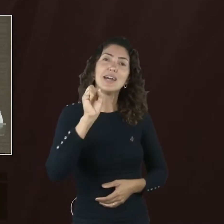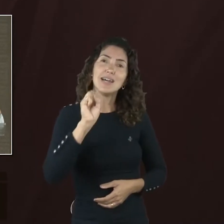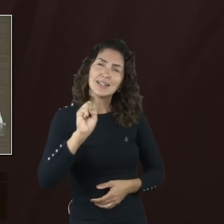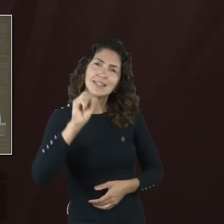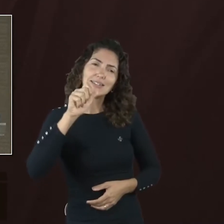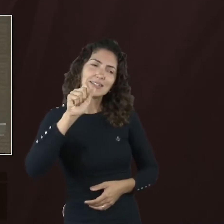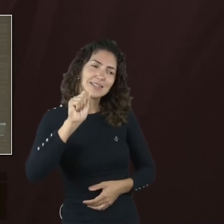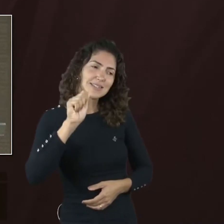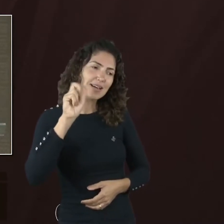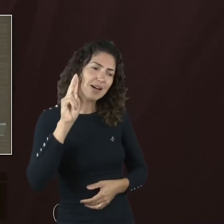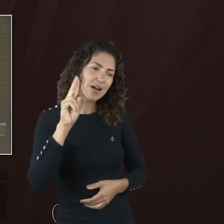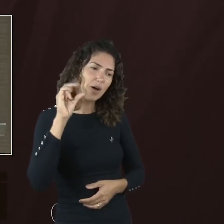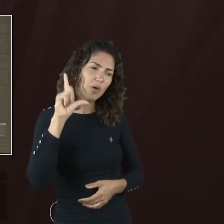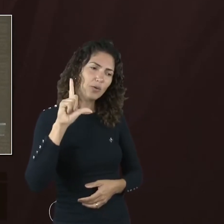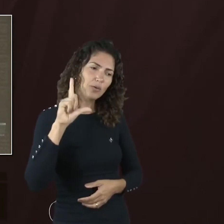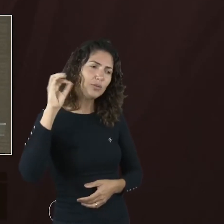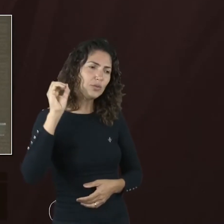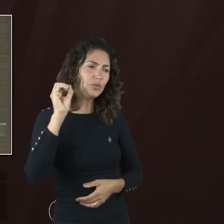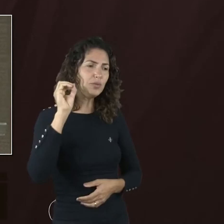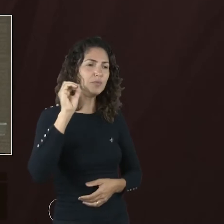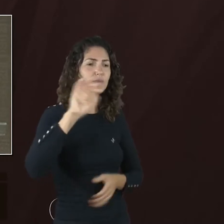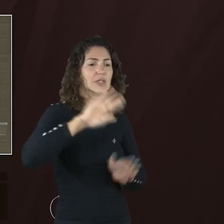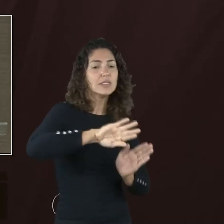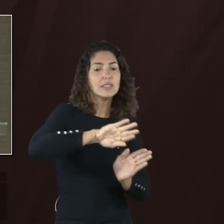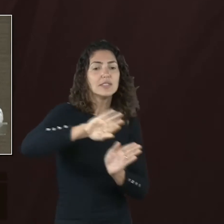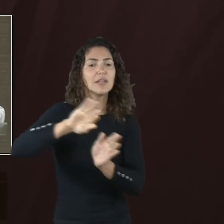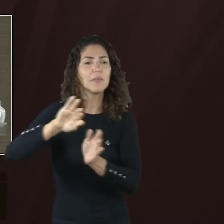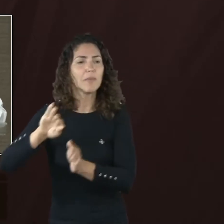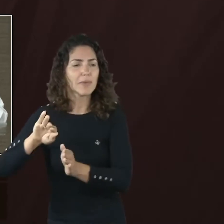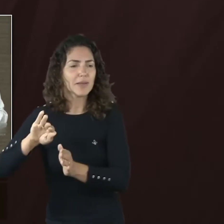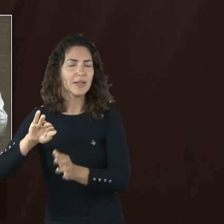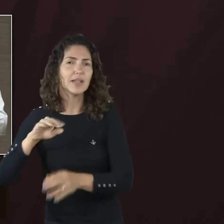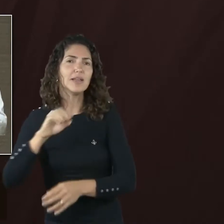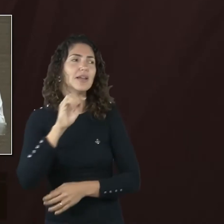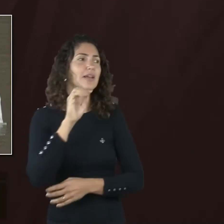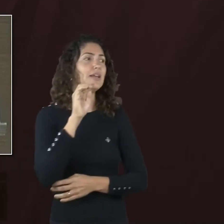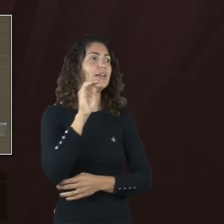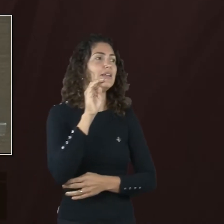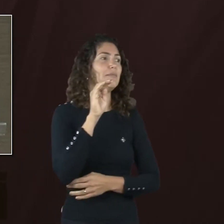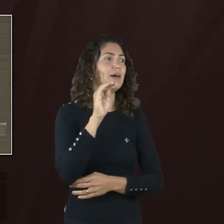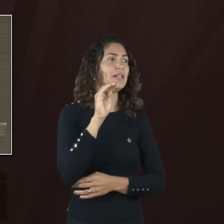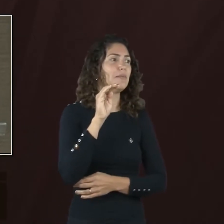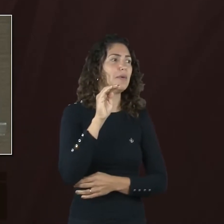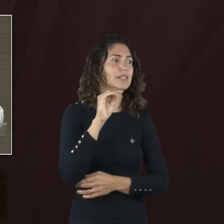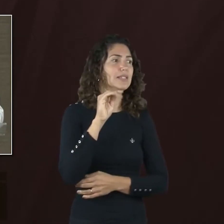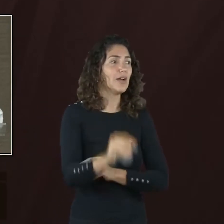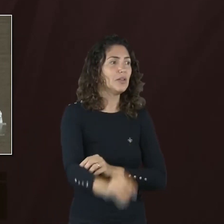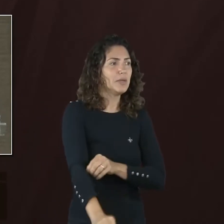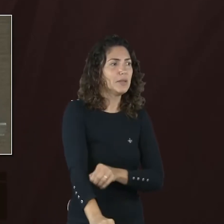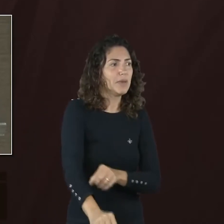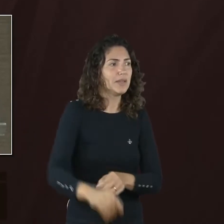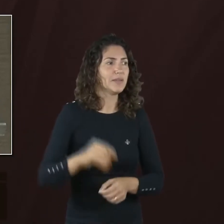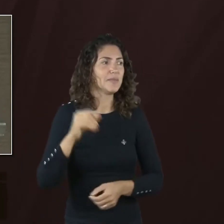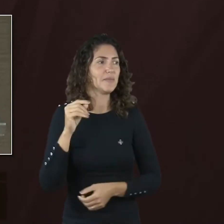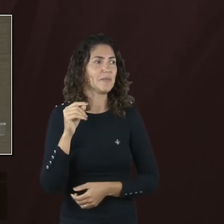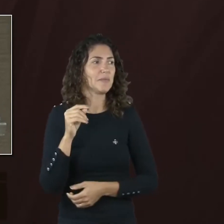curiosidade minha, desde o começo, quando eu li esse versículo, falei: como é que o Espírito Santo diz? Como é que fala?